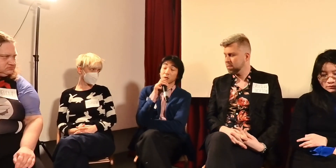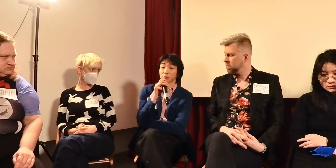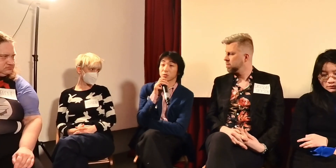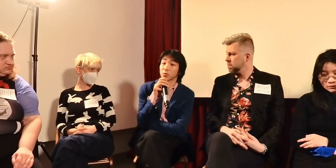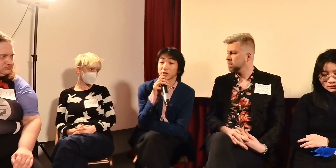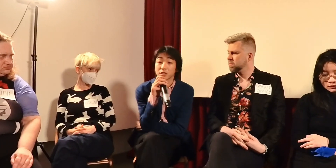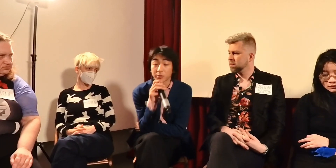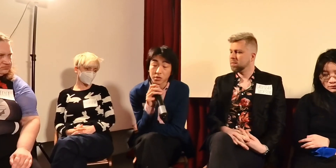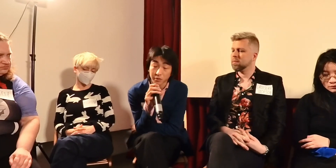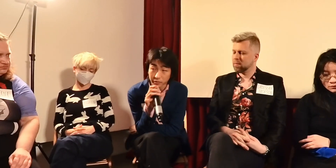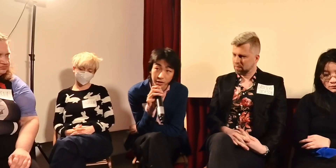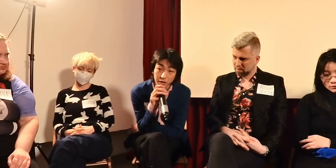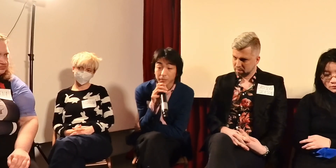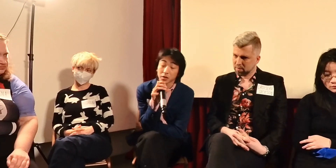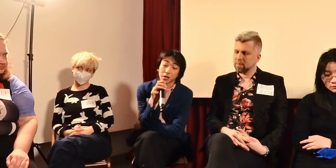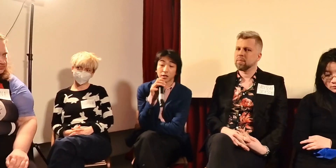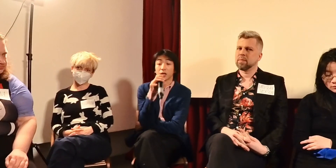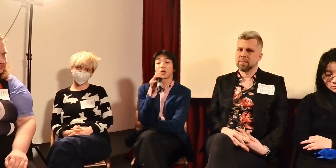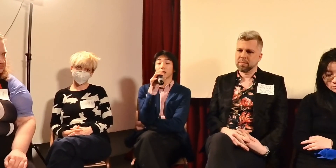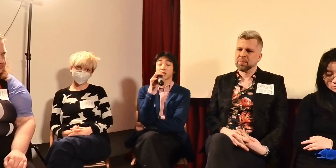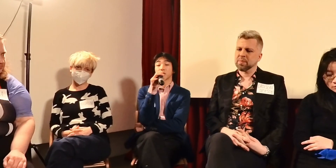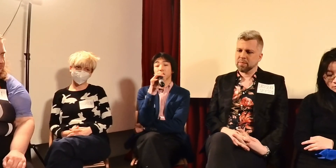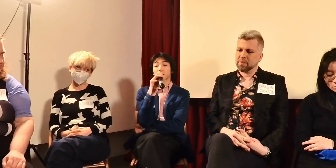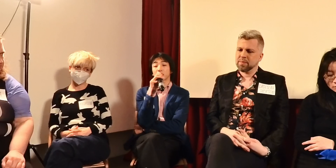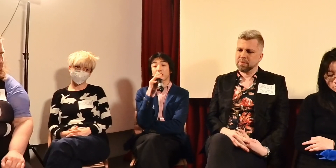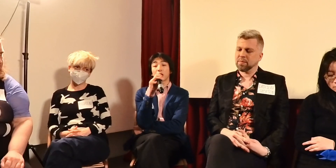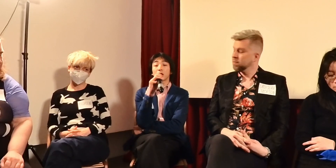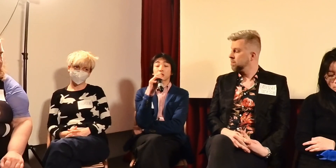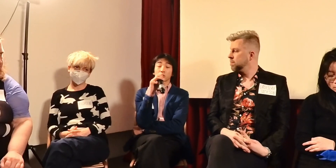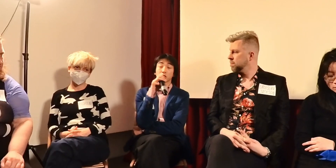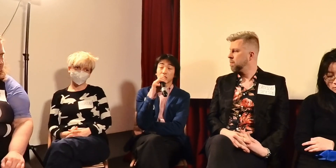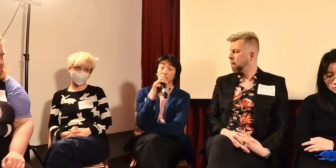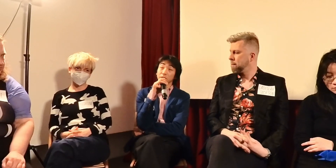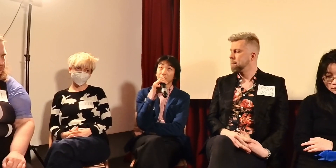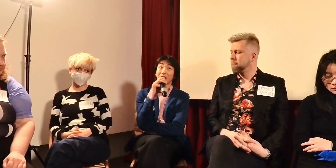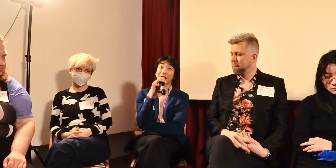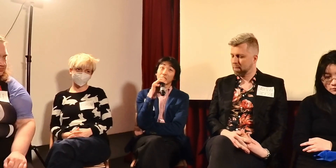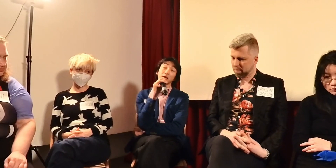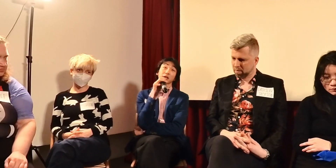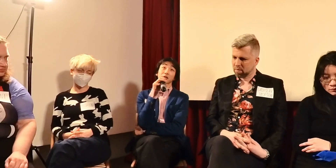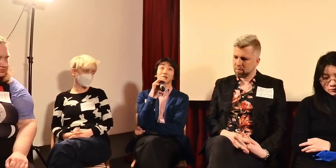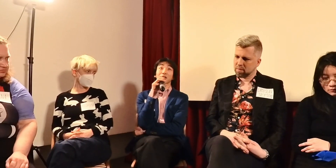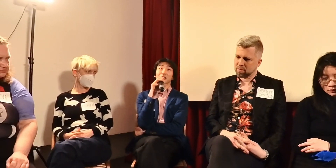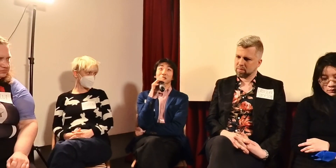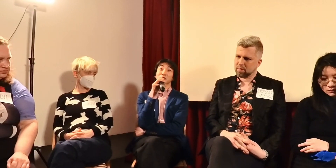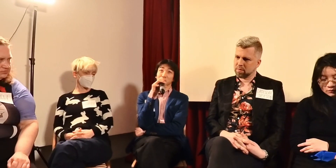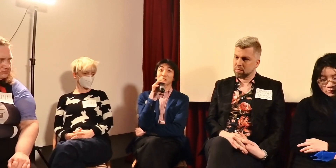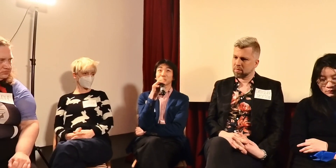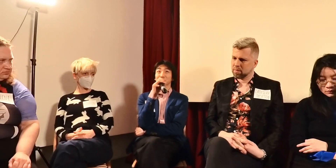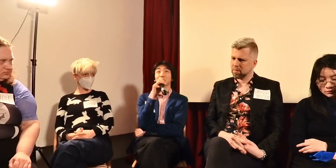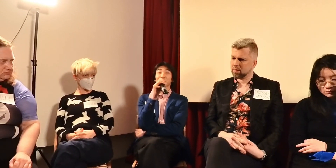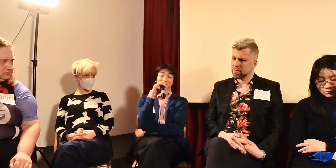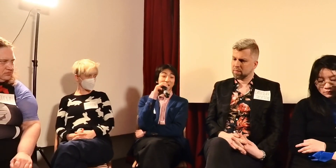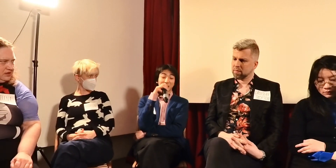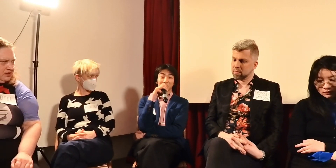neziskového uměleckého prostoru, který se jmenuje Světová jedna, který je zaměřený na současná queer a i čas od